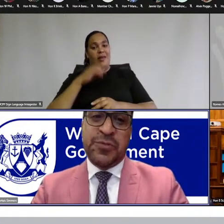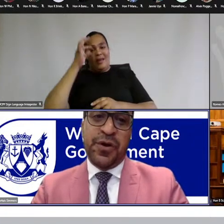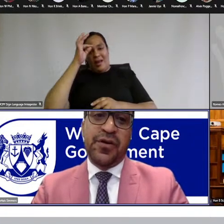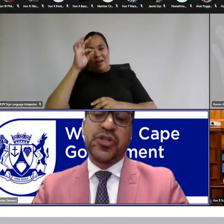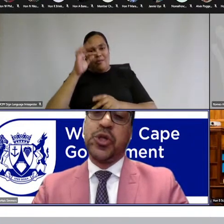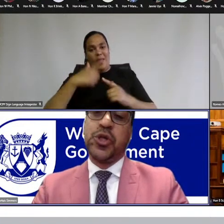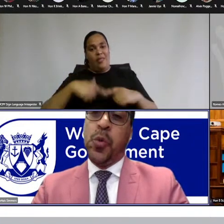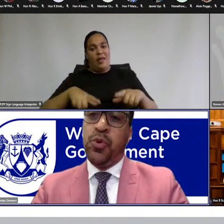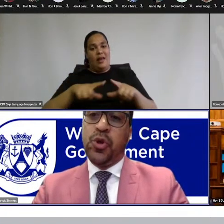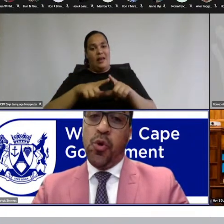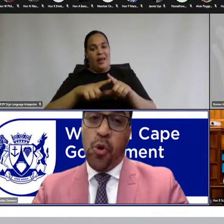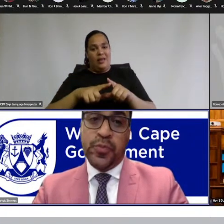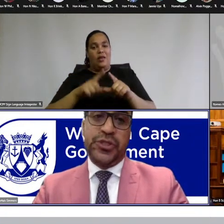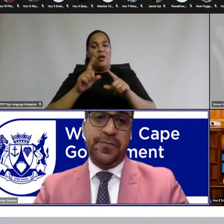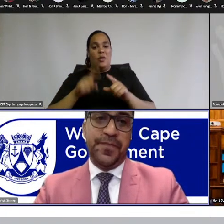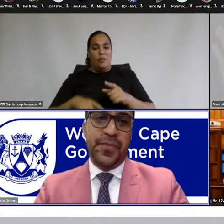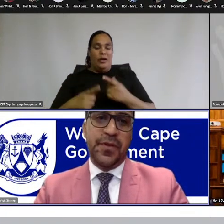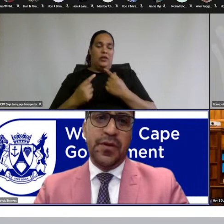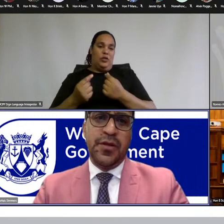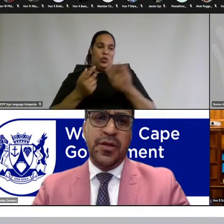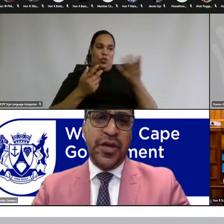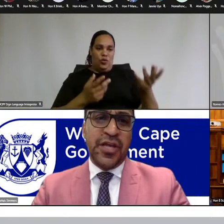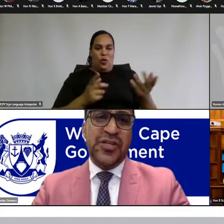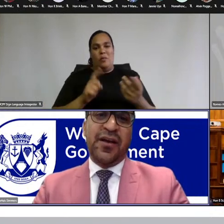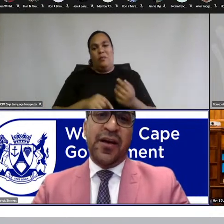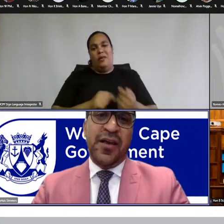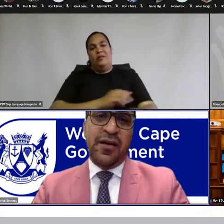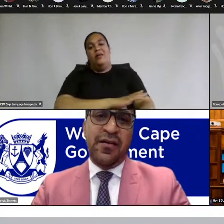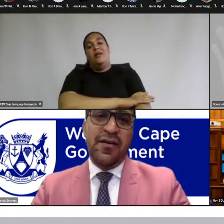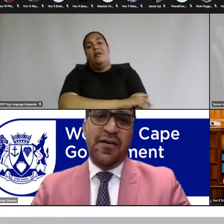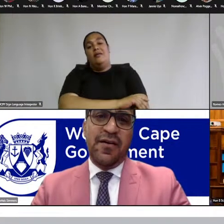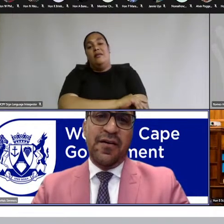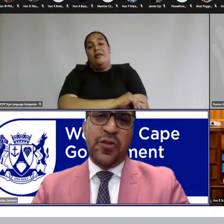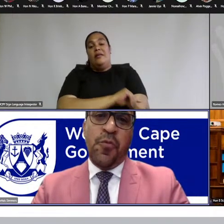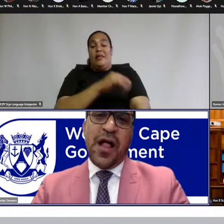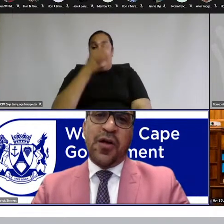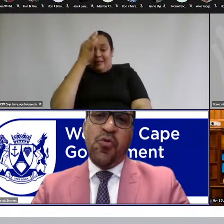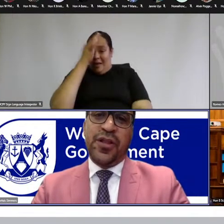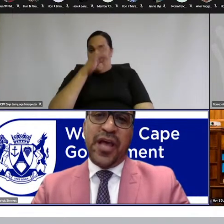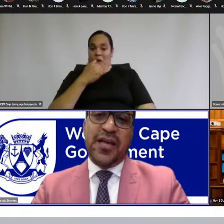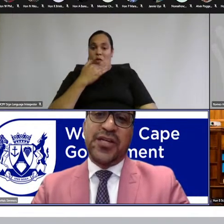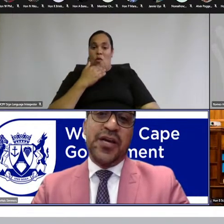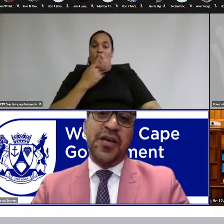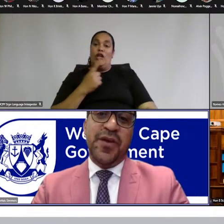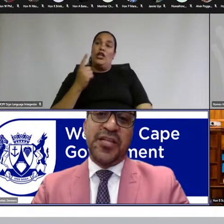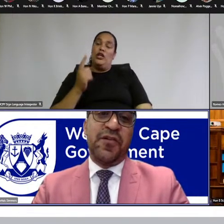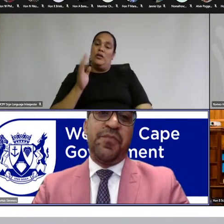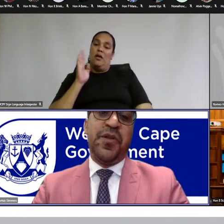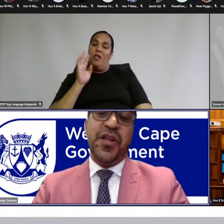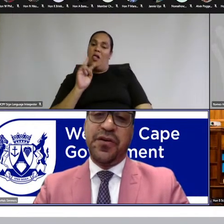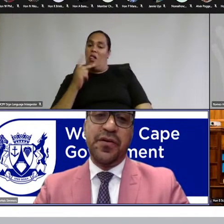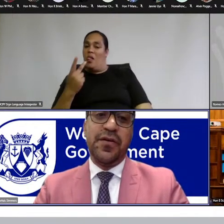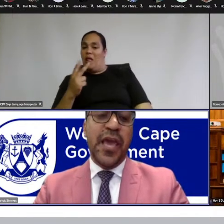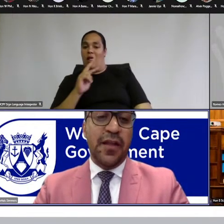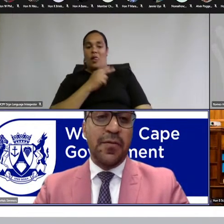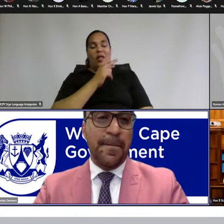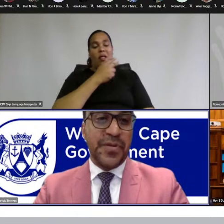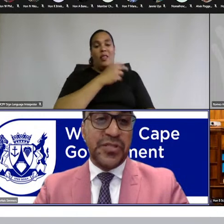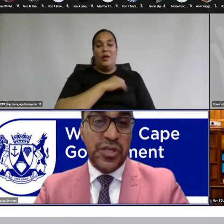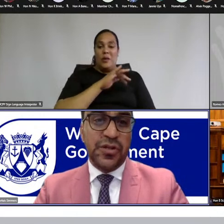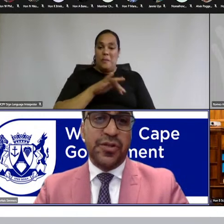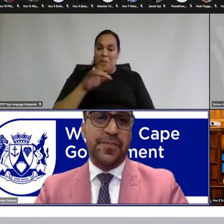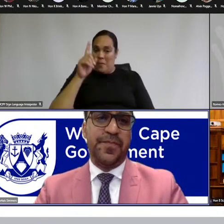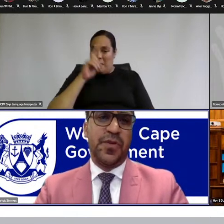sy landsburgers moet omsien. Hierdie is nie 'n regering wat om elke hoek en draai sy eie mense wil belieg